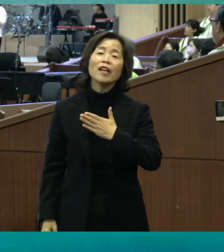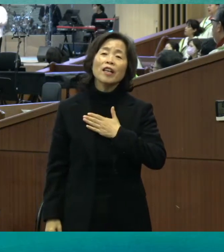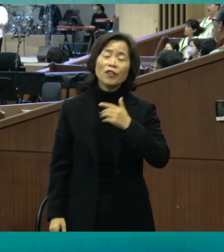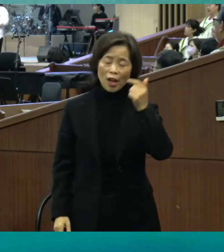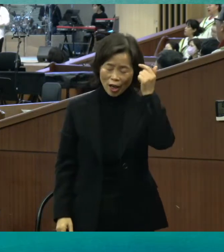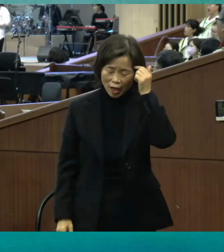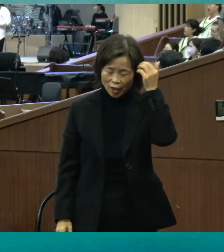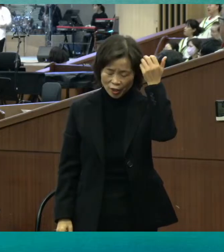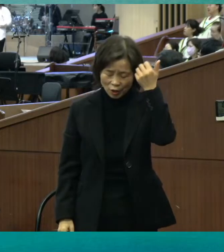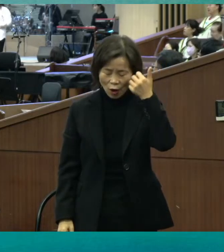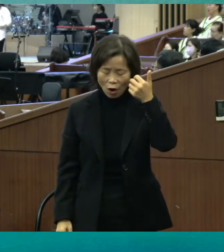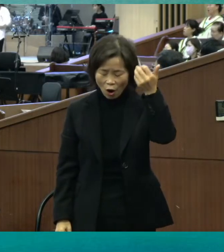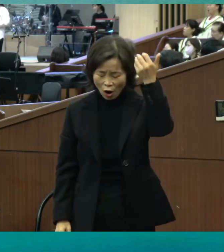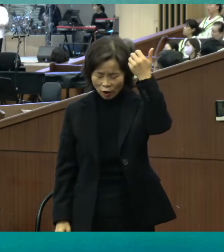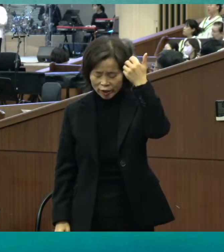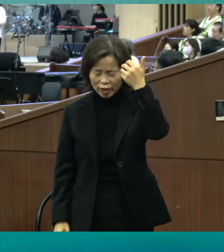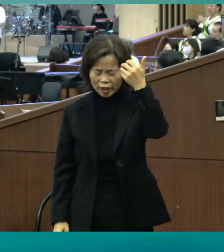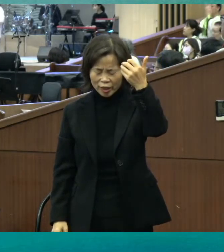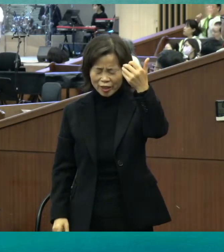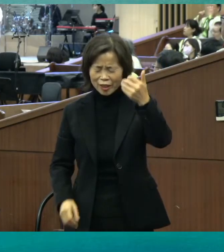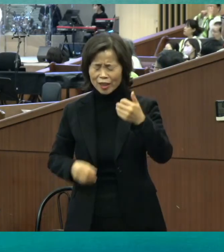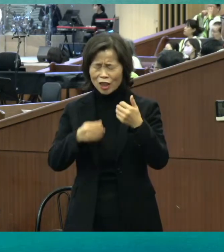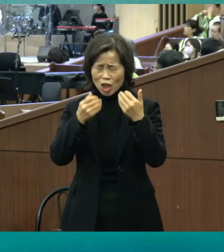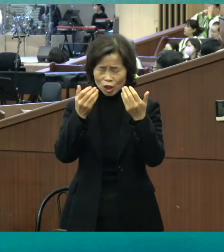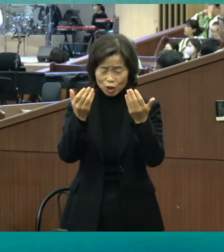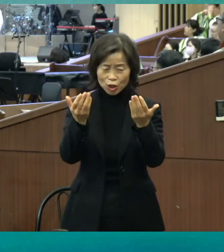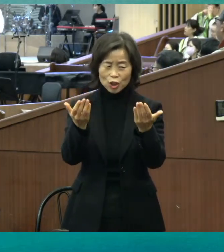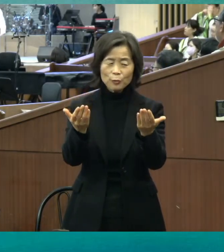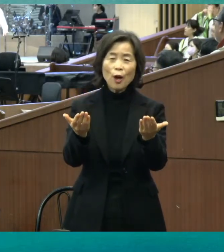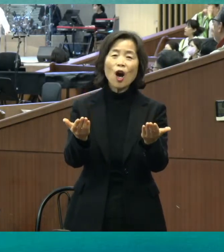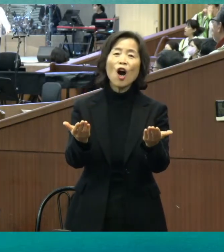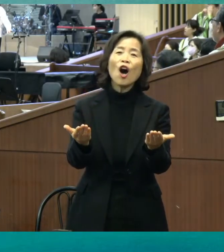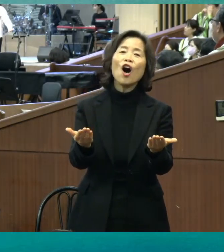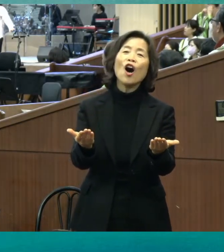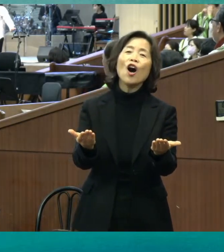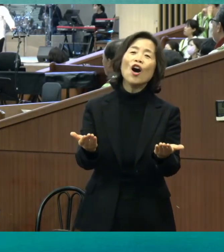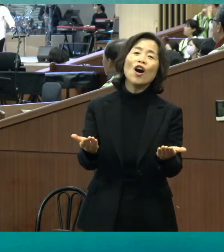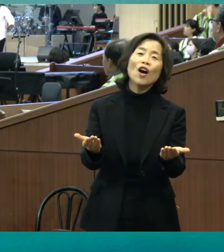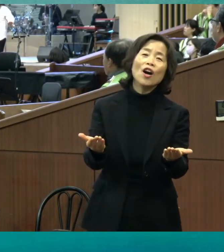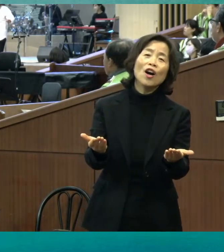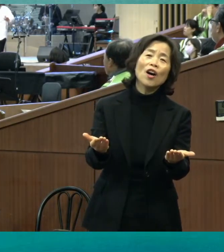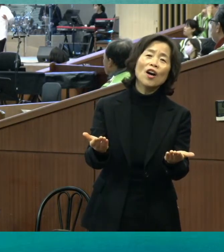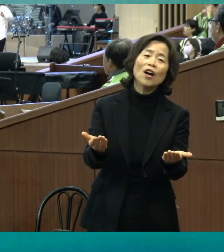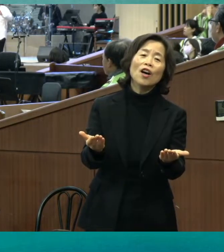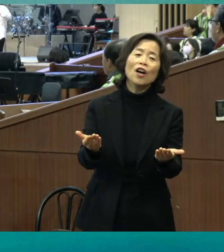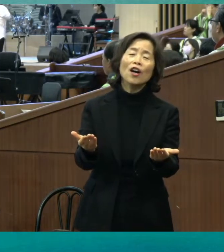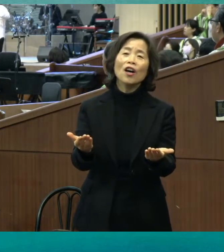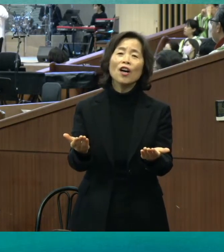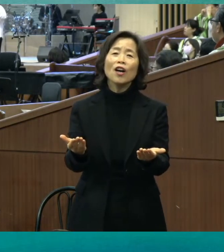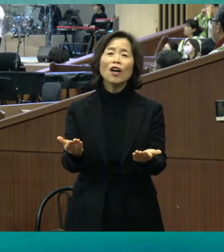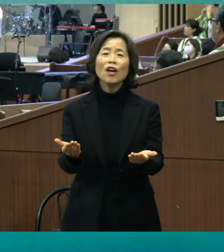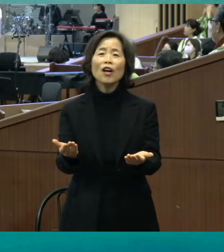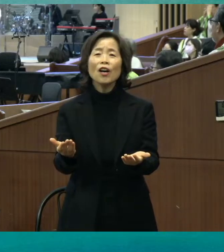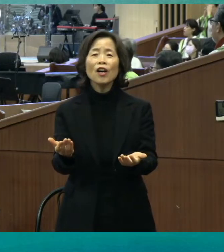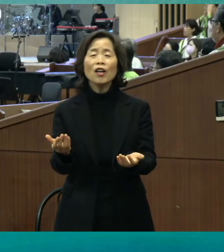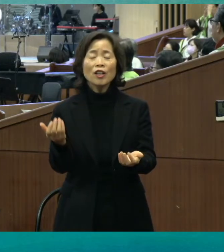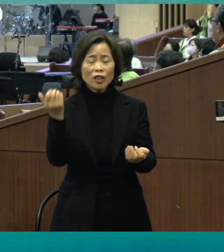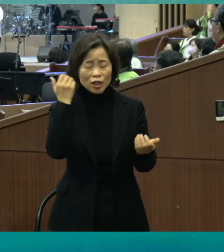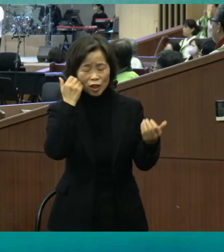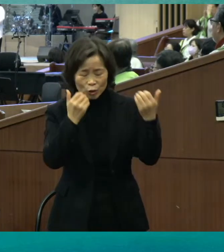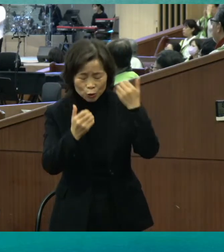내 영이 쉬며 그 누굴 기다려